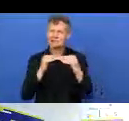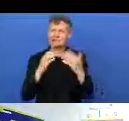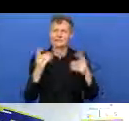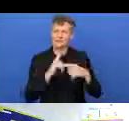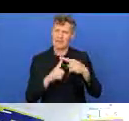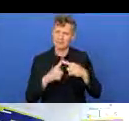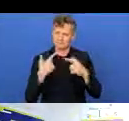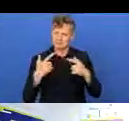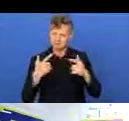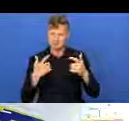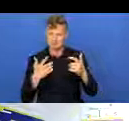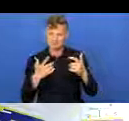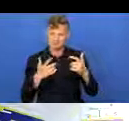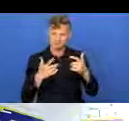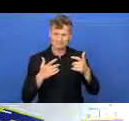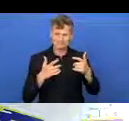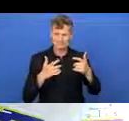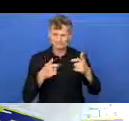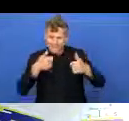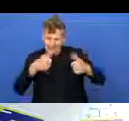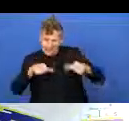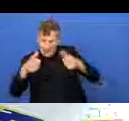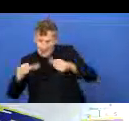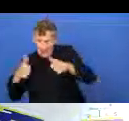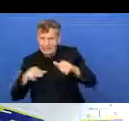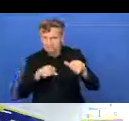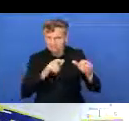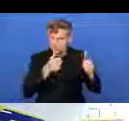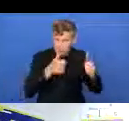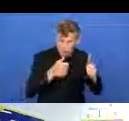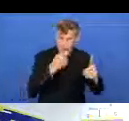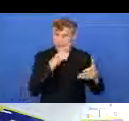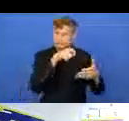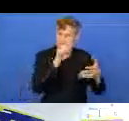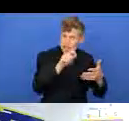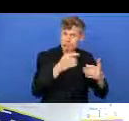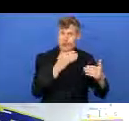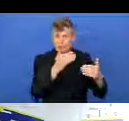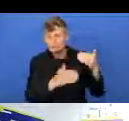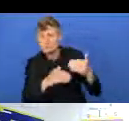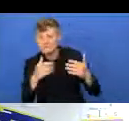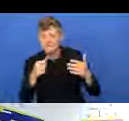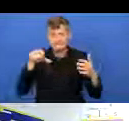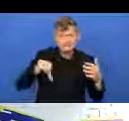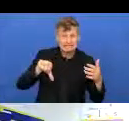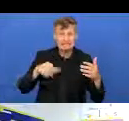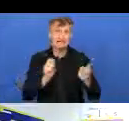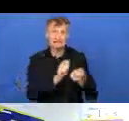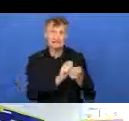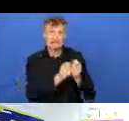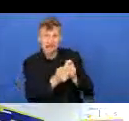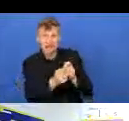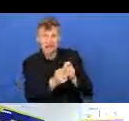pour la recherche de solutions novatrices est au cœur des échanges. En somme, le soutien au développement de la petite